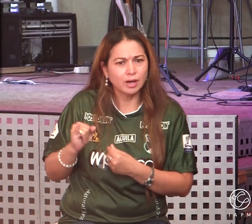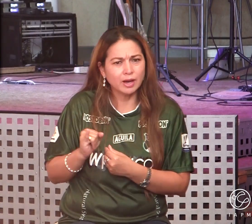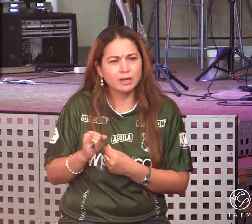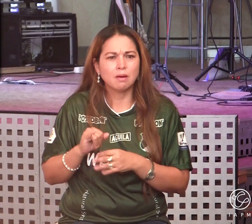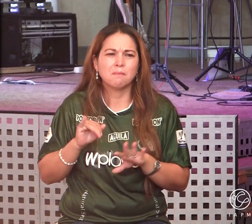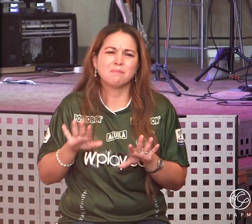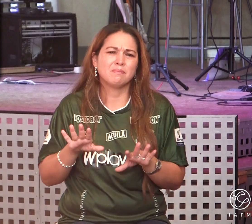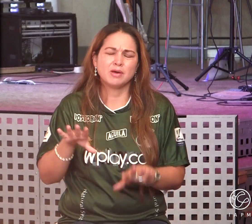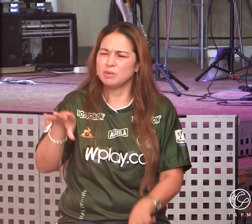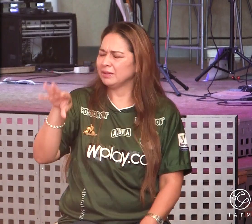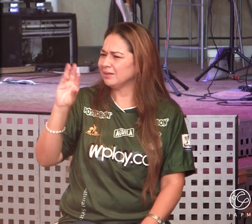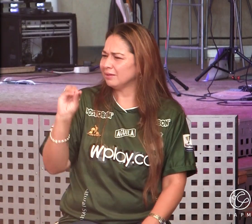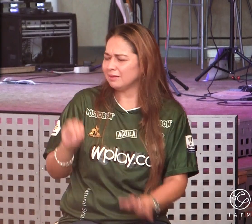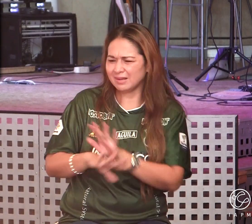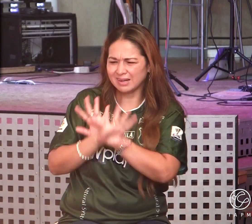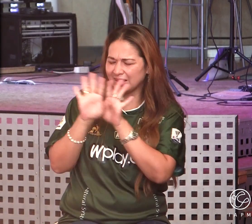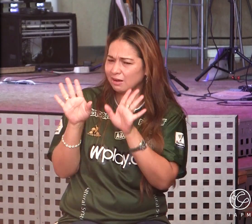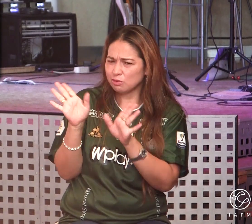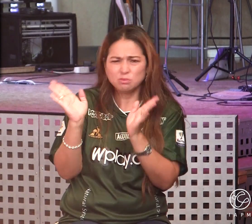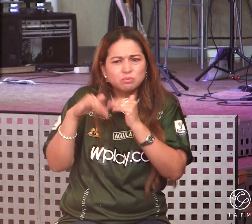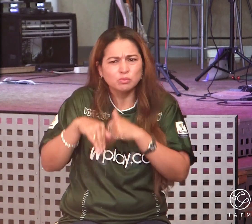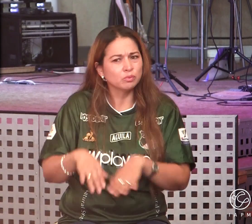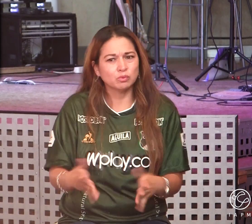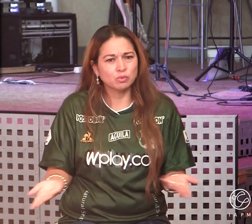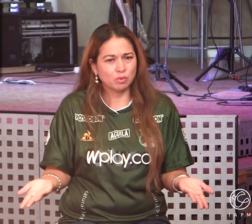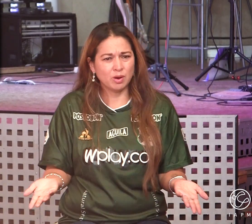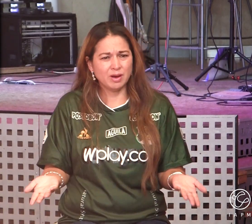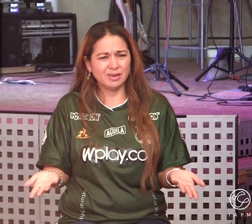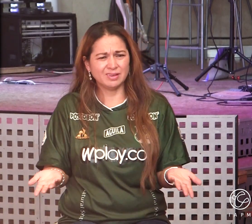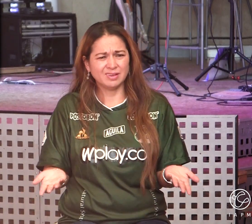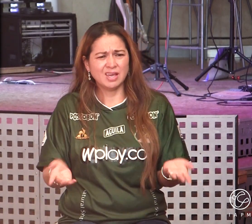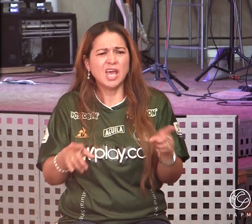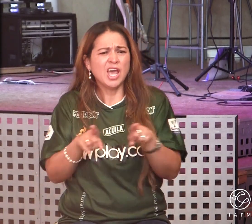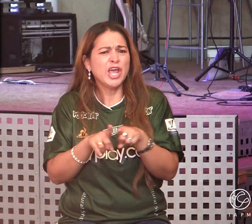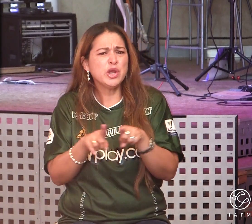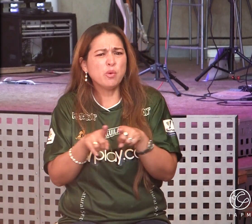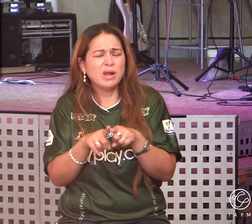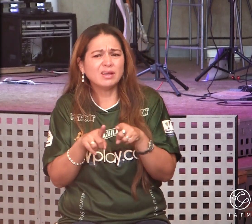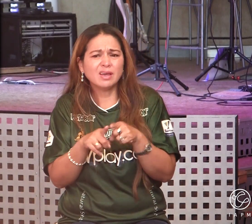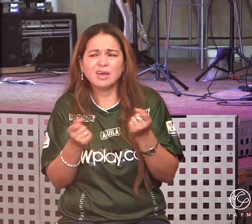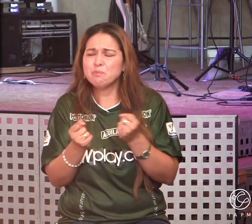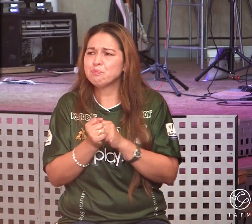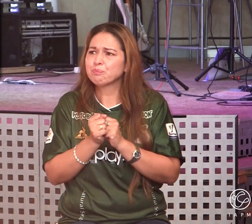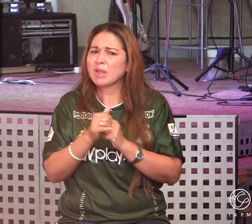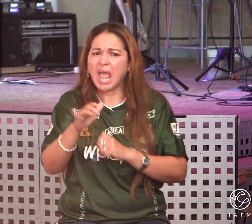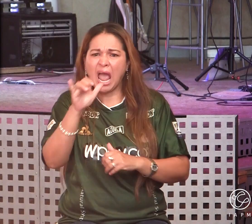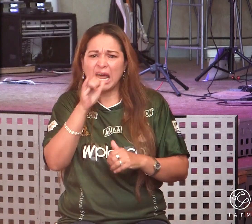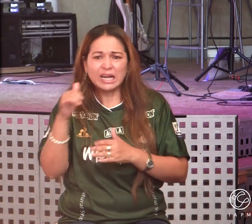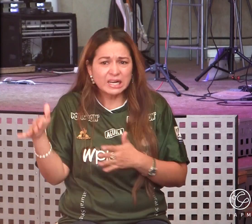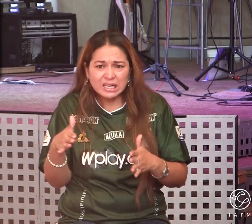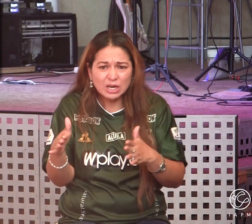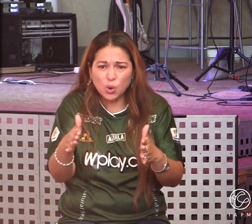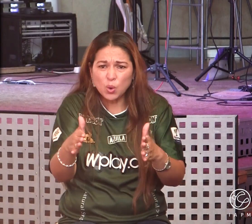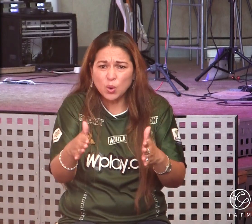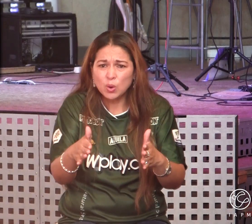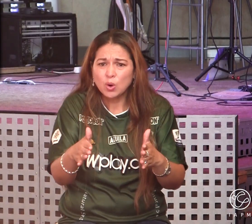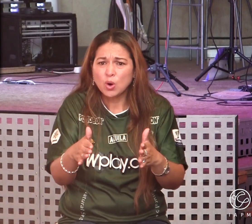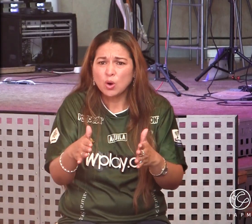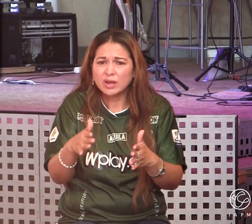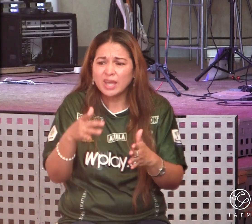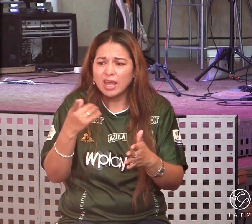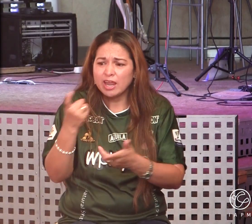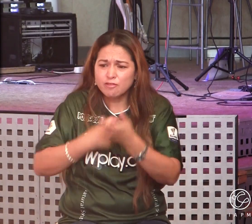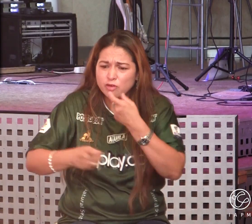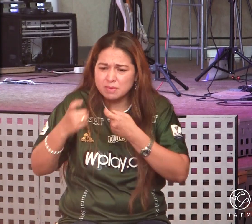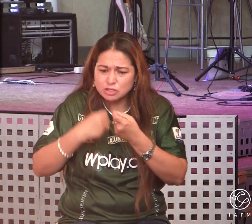Curiosamente, ¿no? Hay un río de información y de cantarlo no se torna tan sencillo. Así que ese fue nuestro